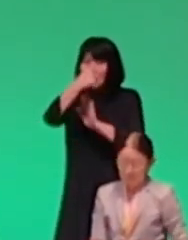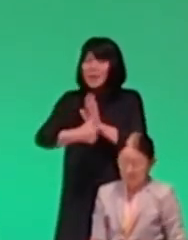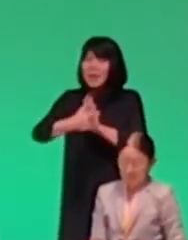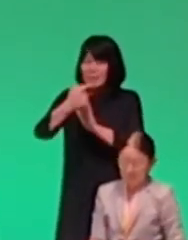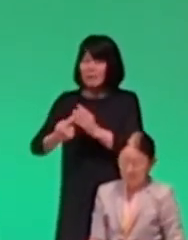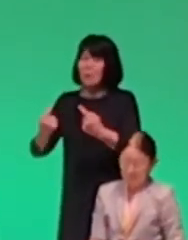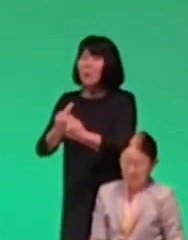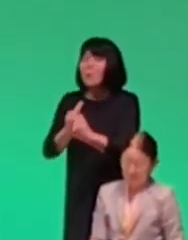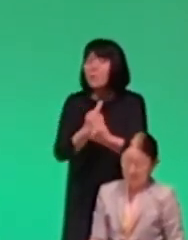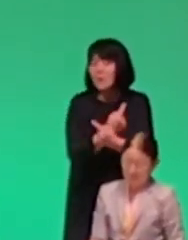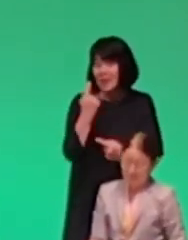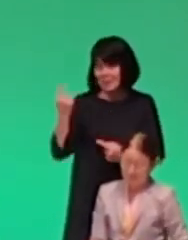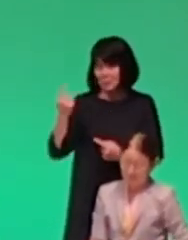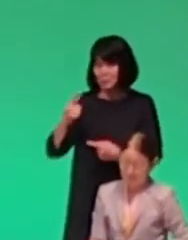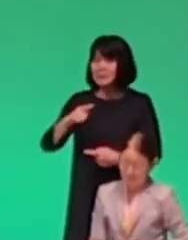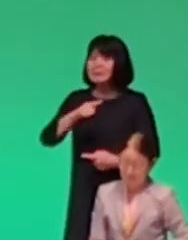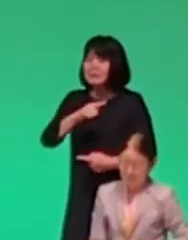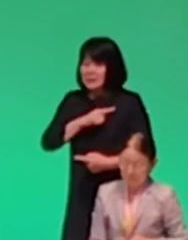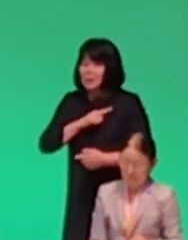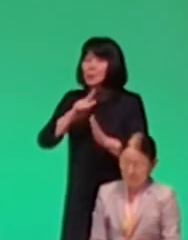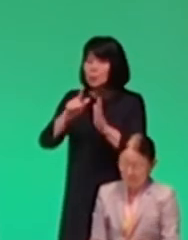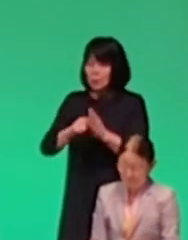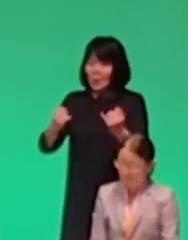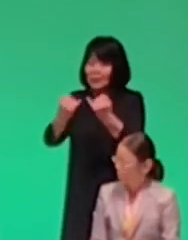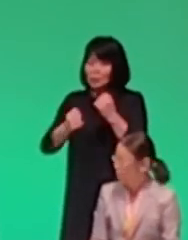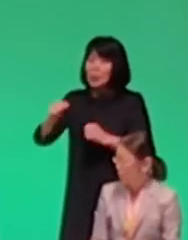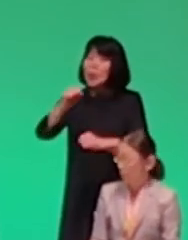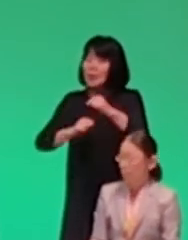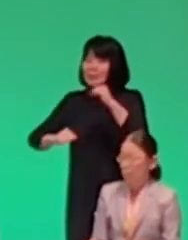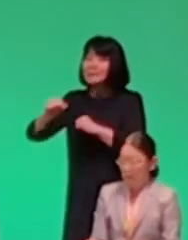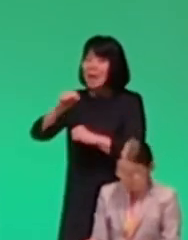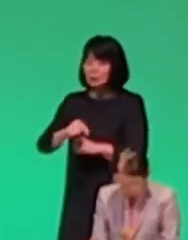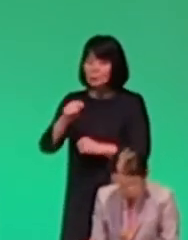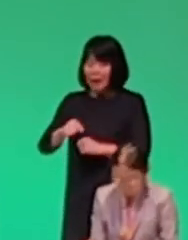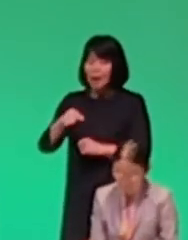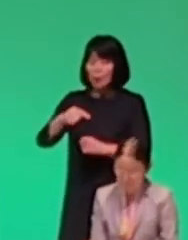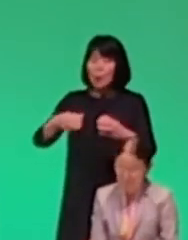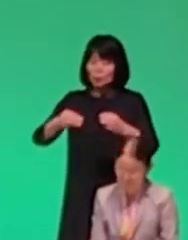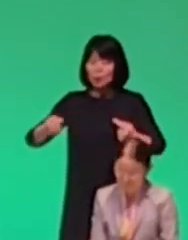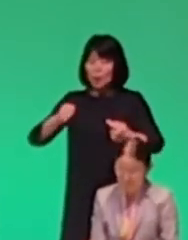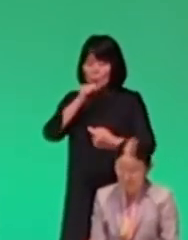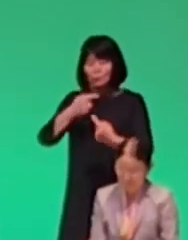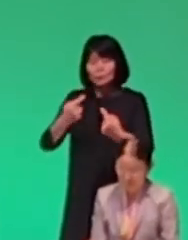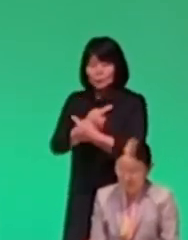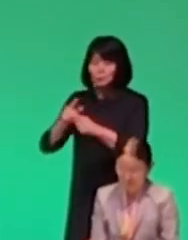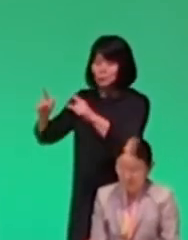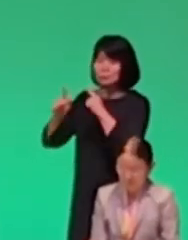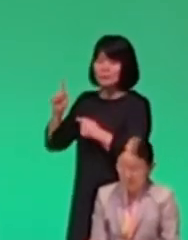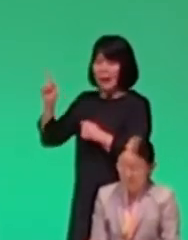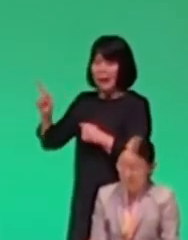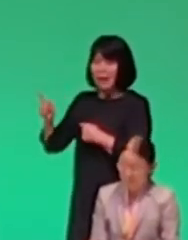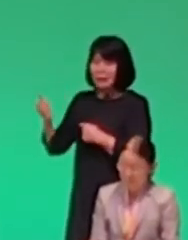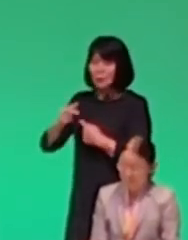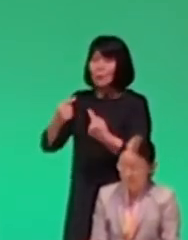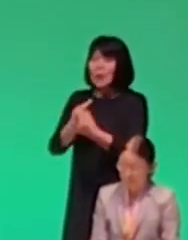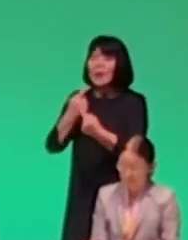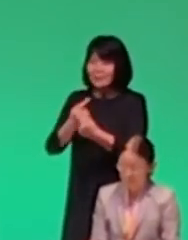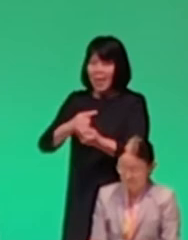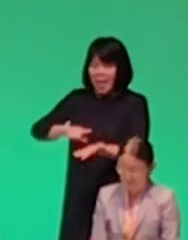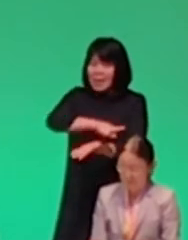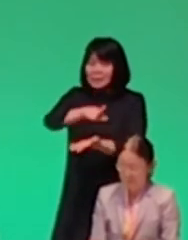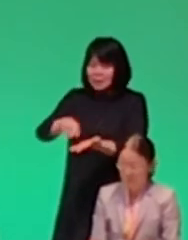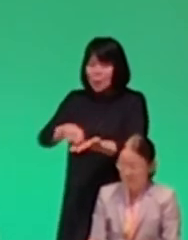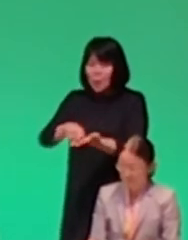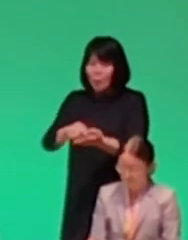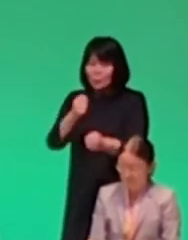ですね。一番最初の時は女性の活躍がこの国を良くするって言ってくれてたのに、そのうちになんか地方の創